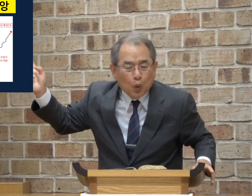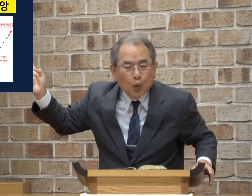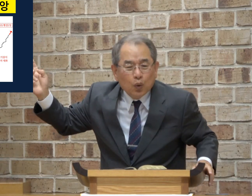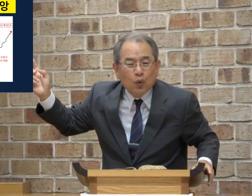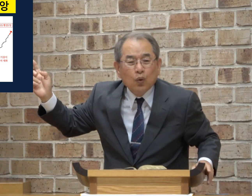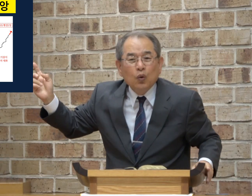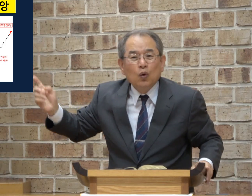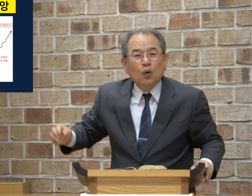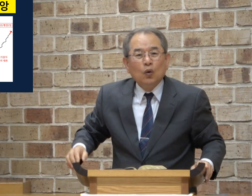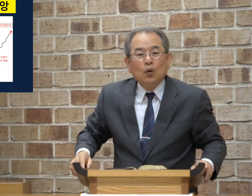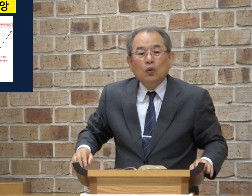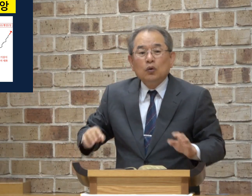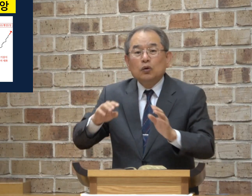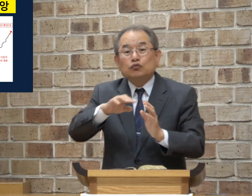우울했다가 그런 것처럼 베드로도 그랬습니다.